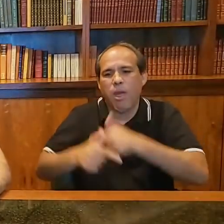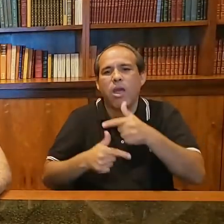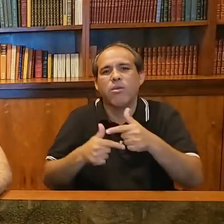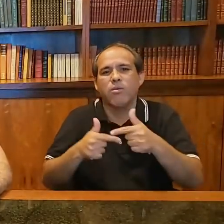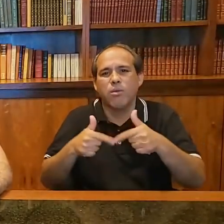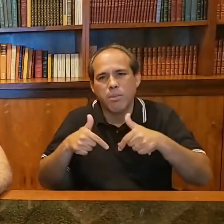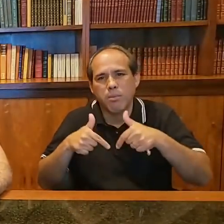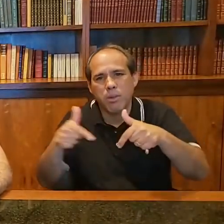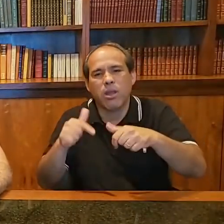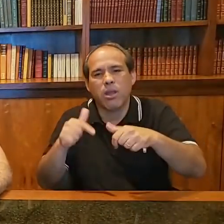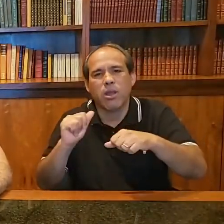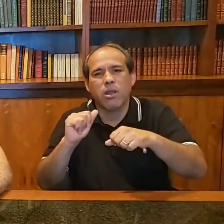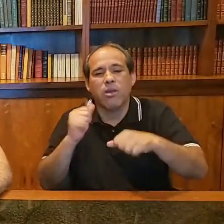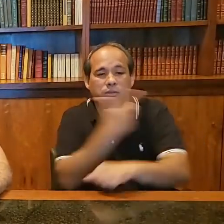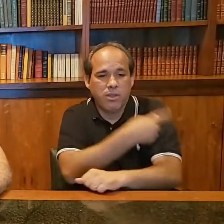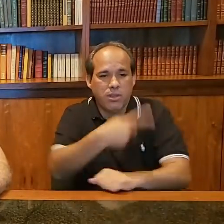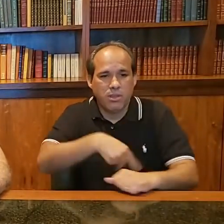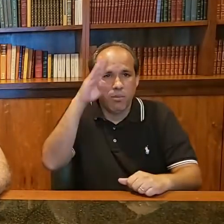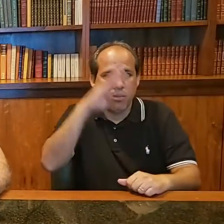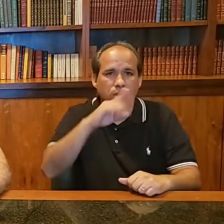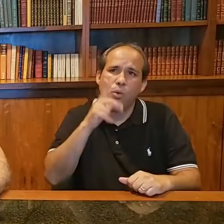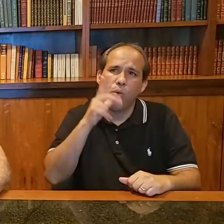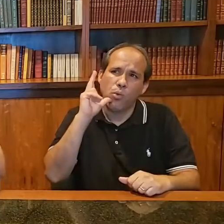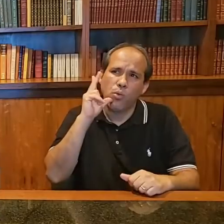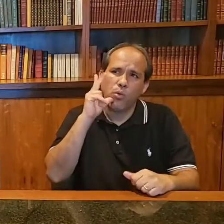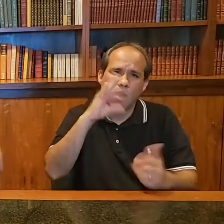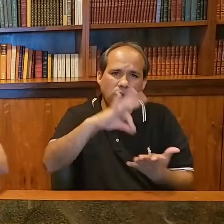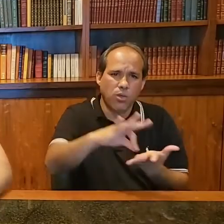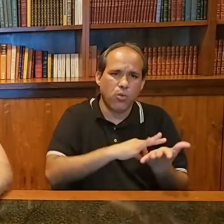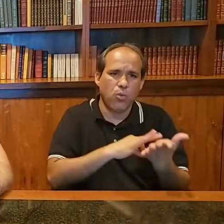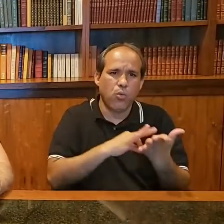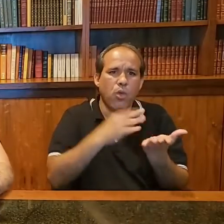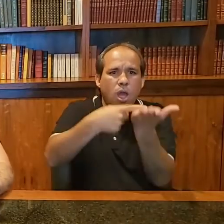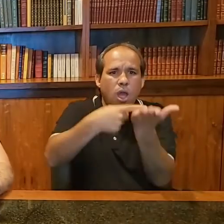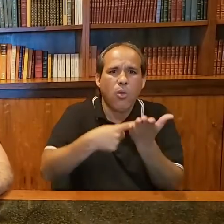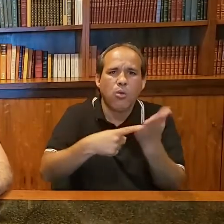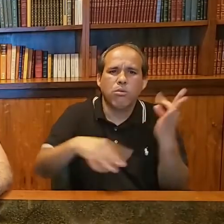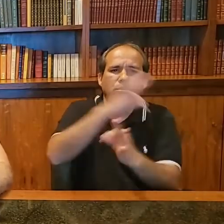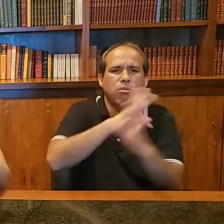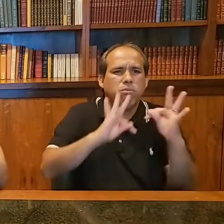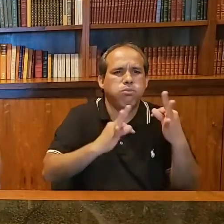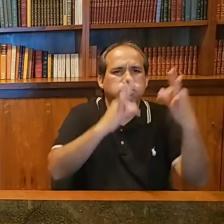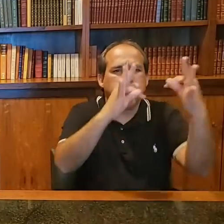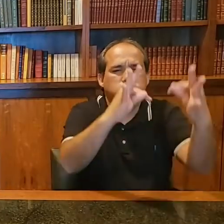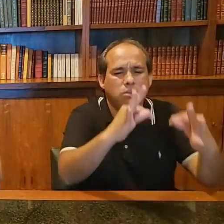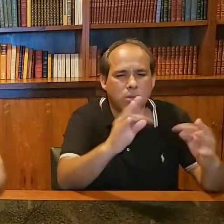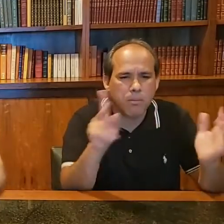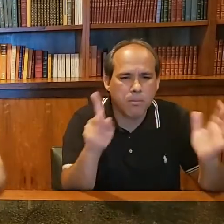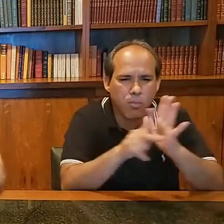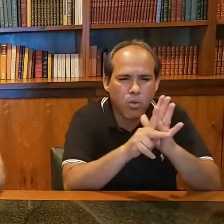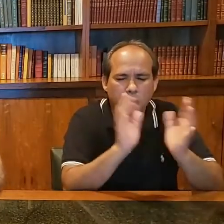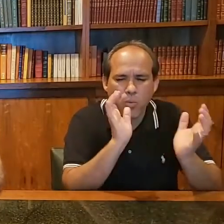anteontem, um acordo para transferência de tecnologia com a AstraZeneca